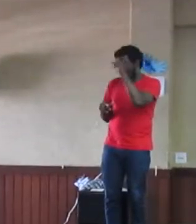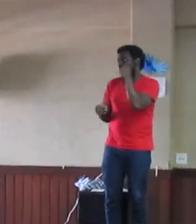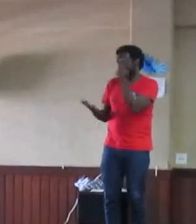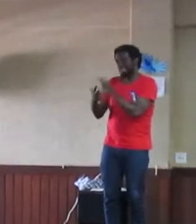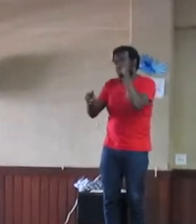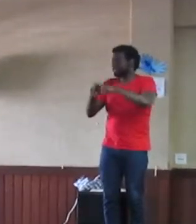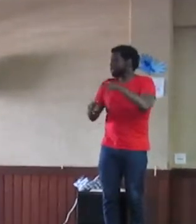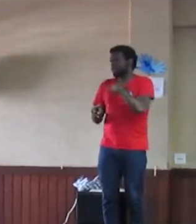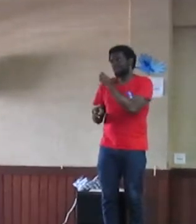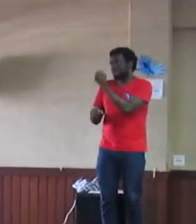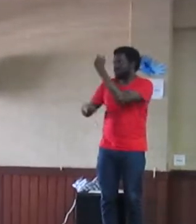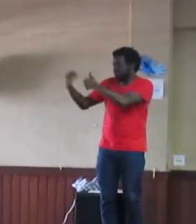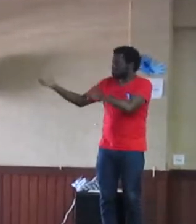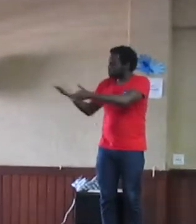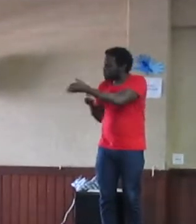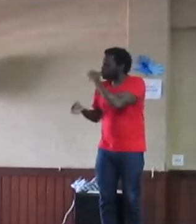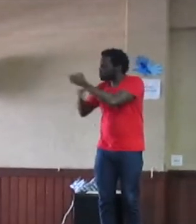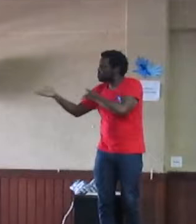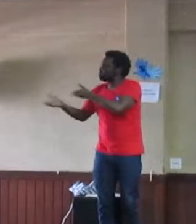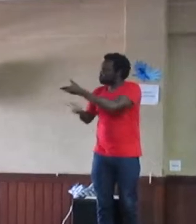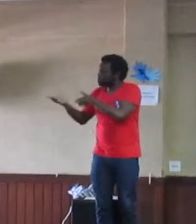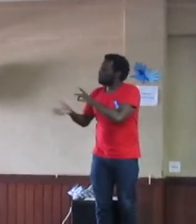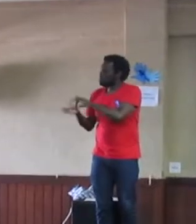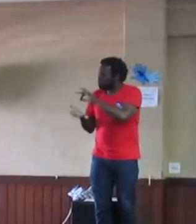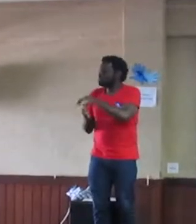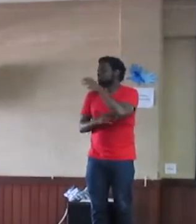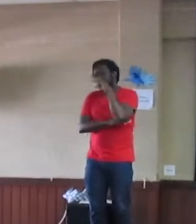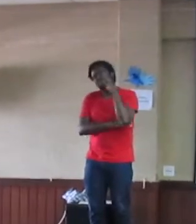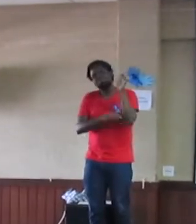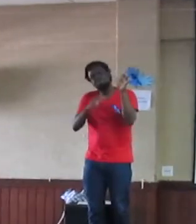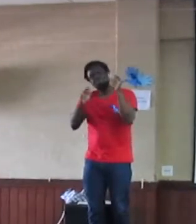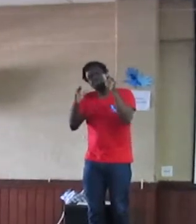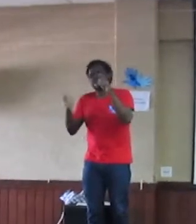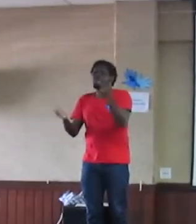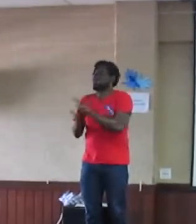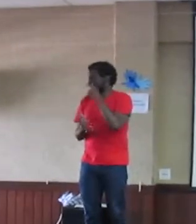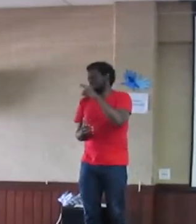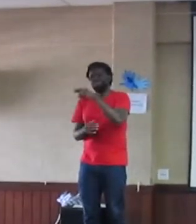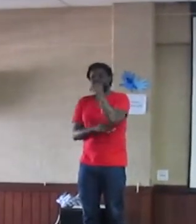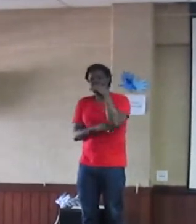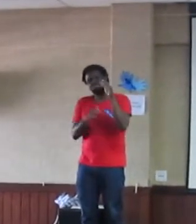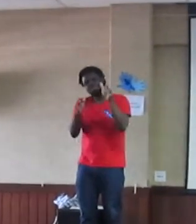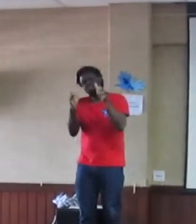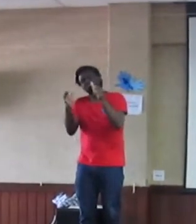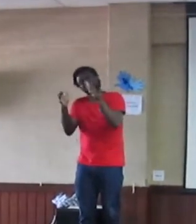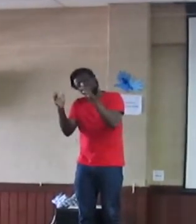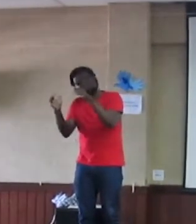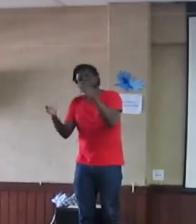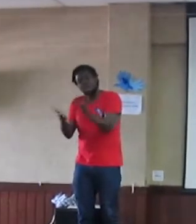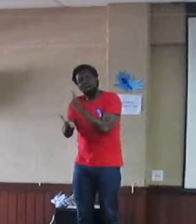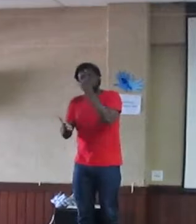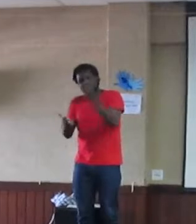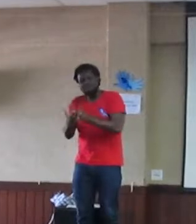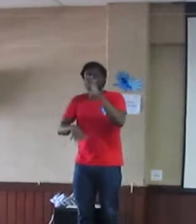a ela o que foi que aconteceu. E ela, por ter já um conhecimento amplo, por ser deficiente auditiva, ela consegue entender